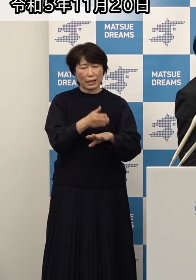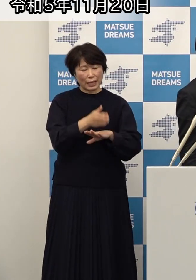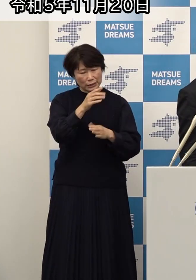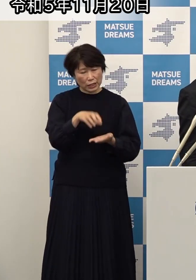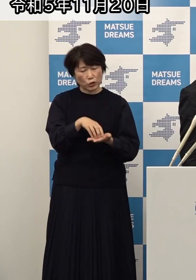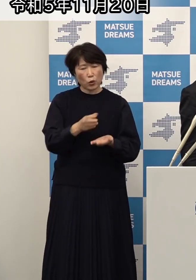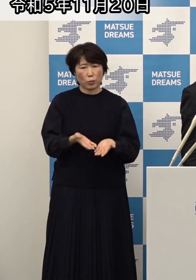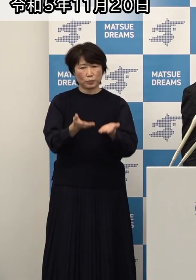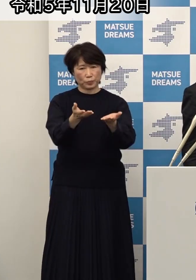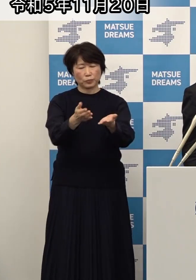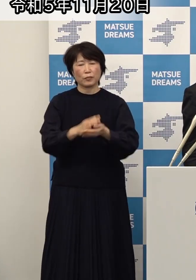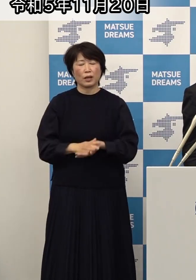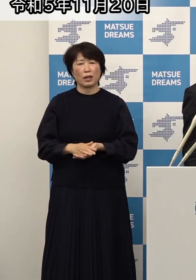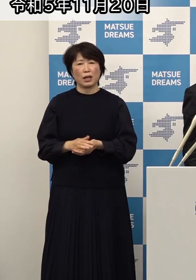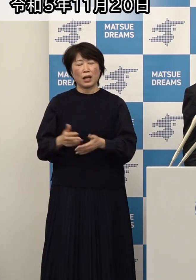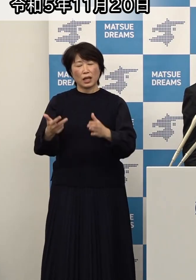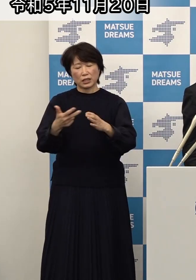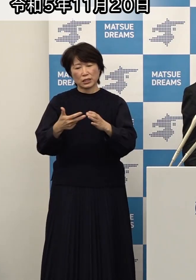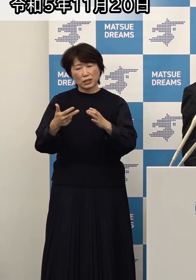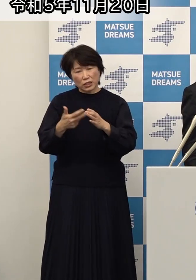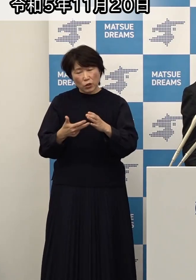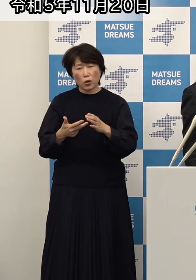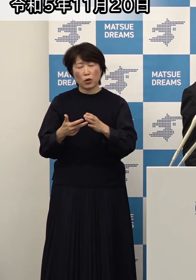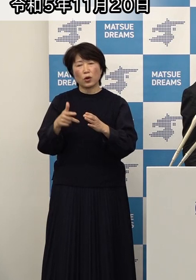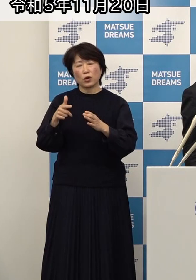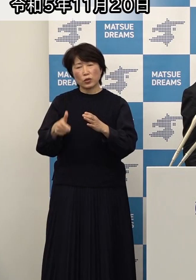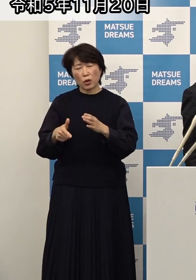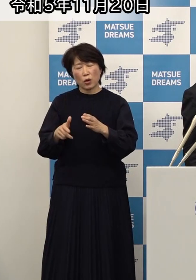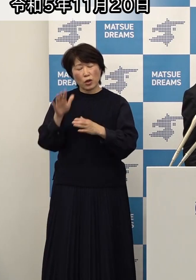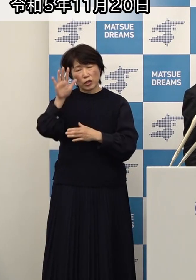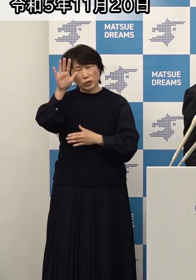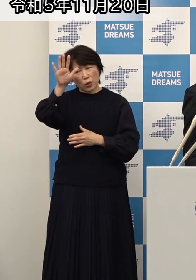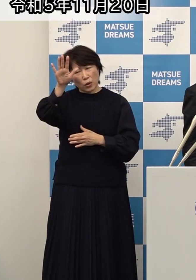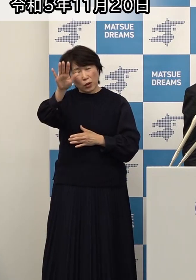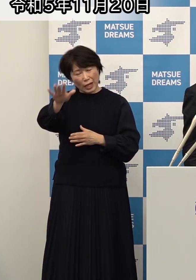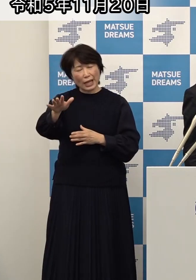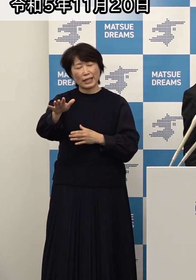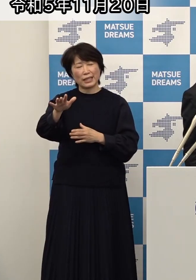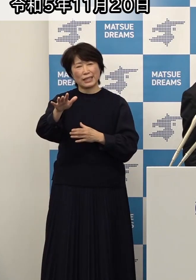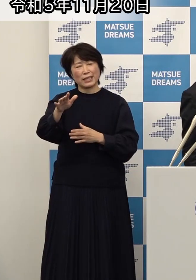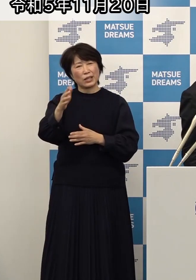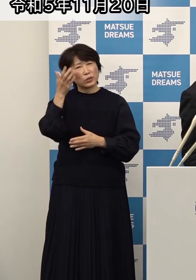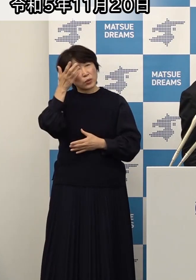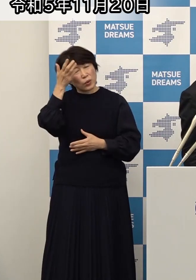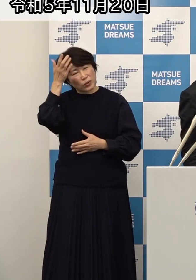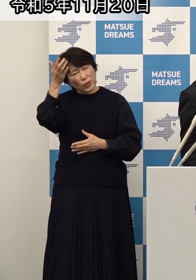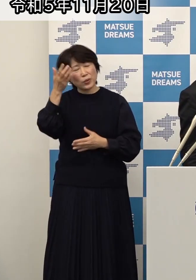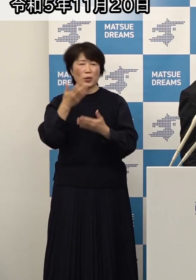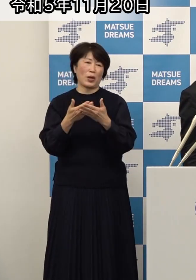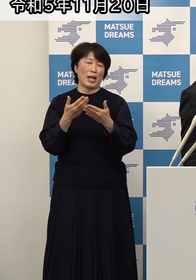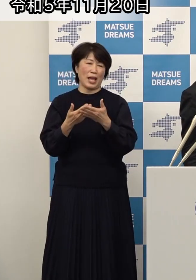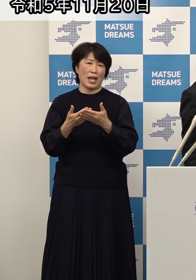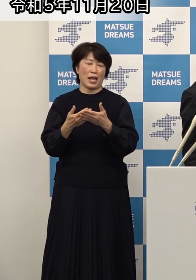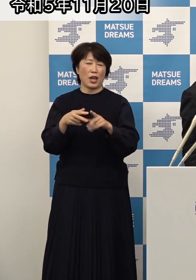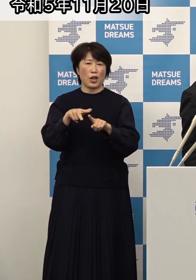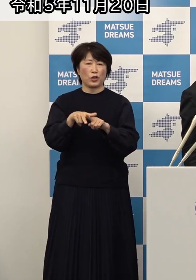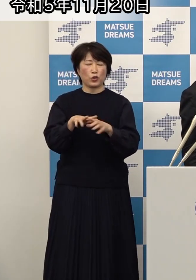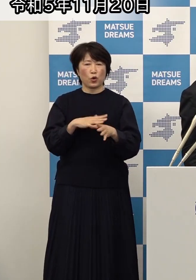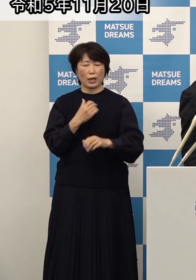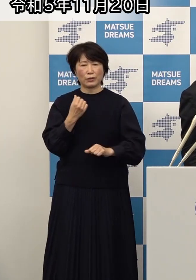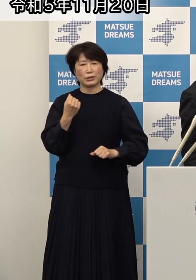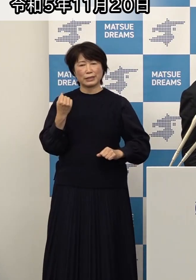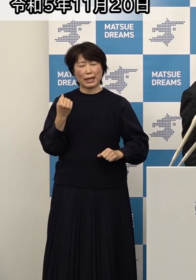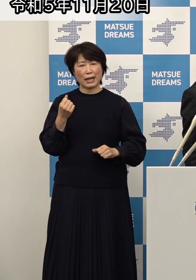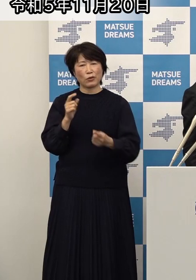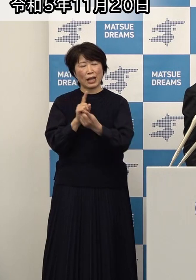事故の絵画コンクールというのを実施しておりました。将来こんな新事故になったらいいなというテーマで、小学生を対象にコンクールを実施